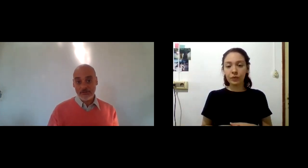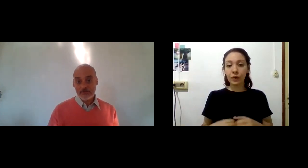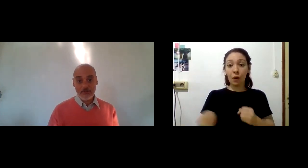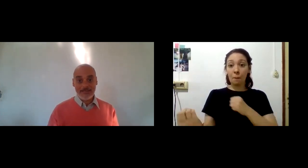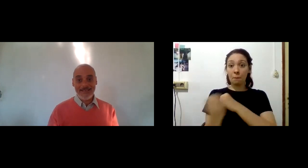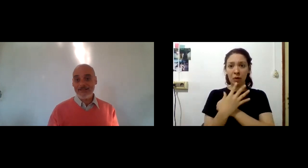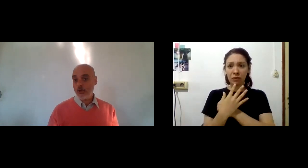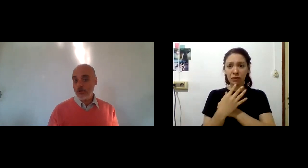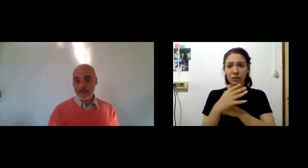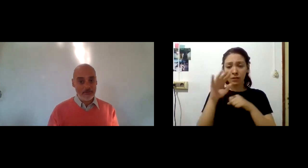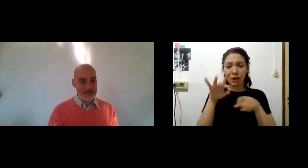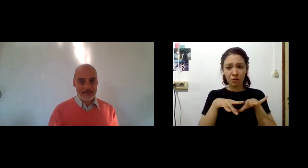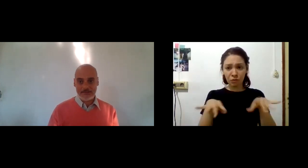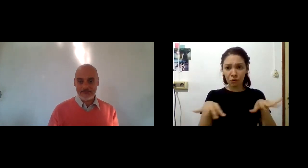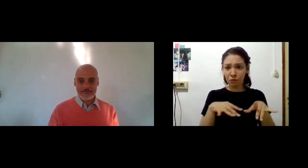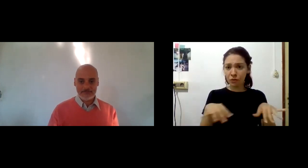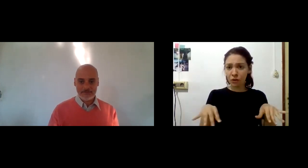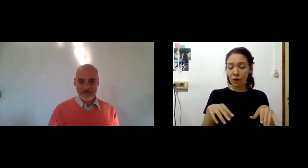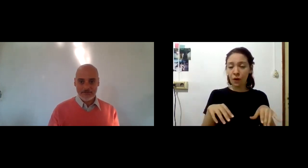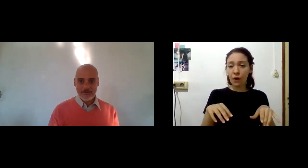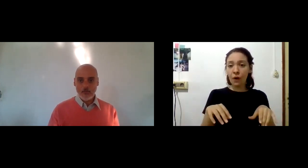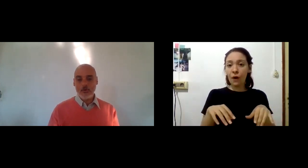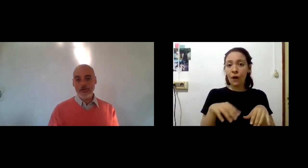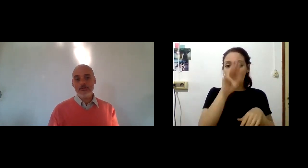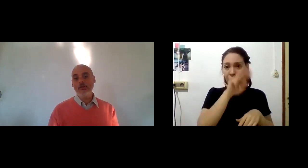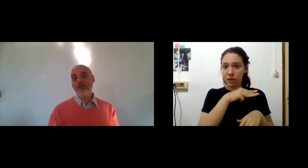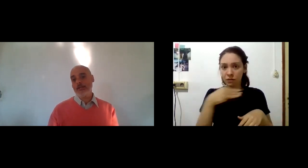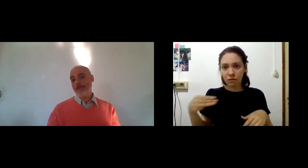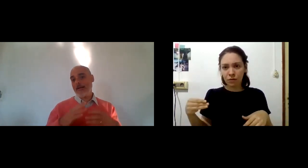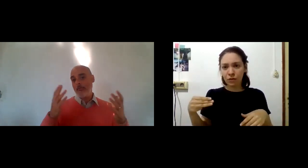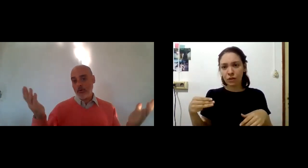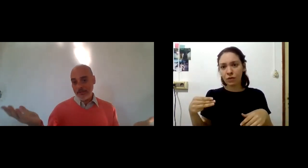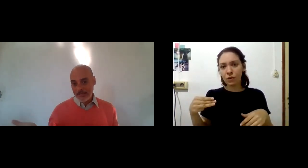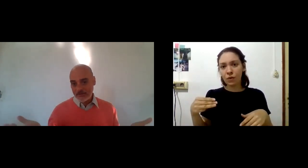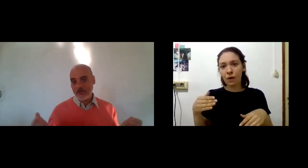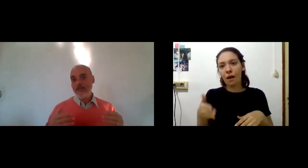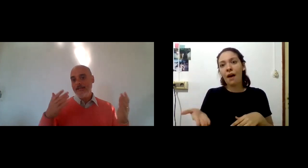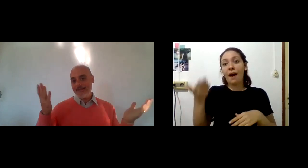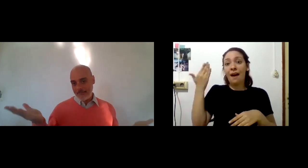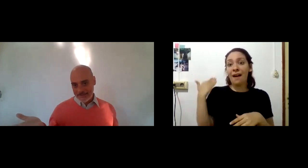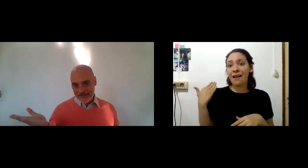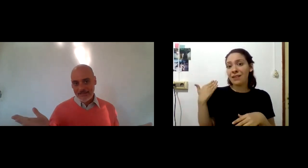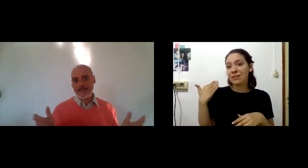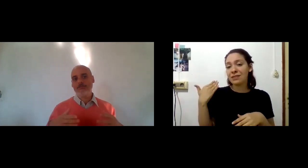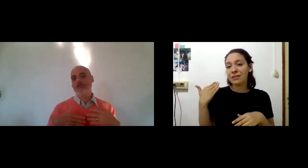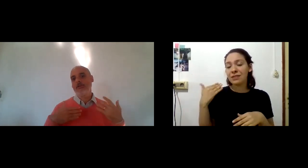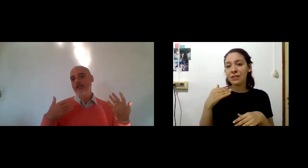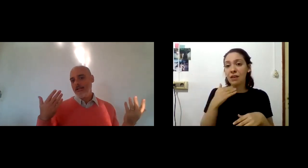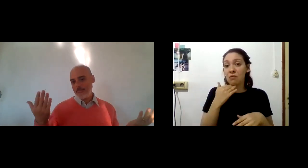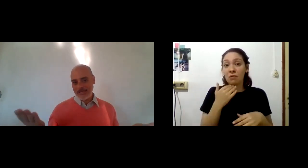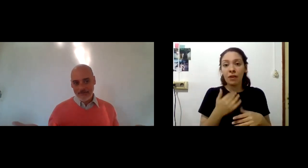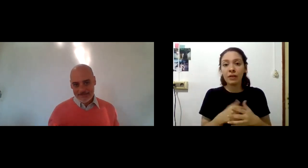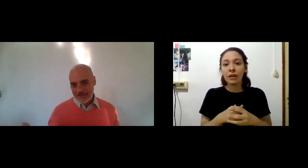electrónicos. Yo les mandé a todos los que me dio Bedelía un correo electrónico donde explicaba un poco esto, el examen de